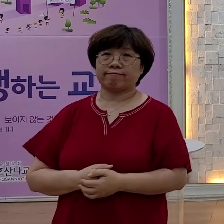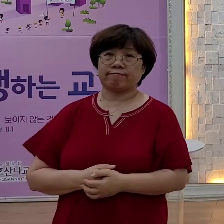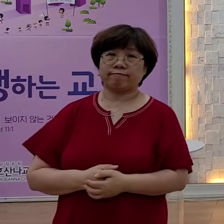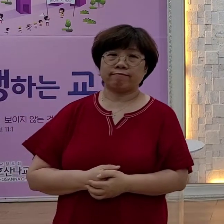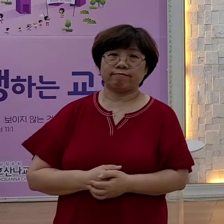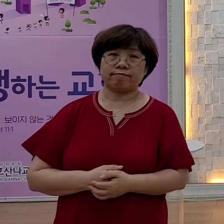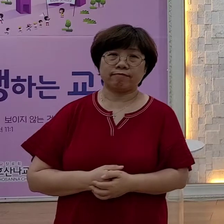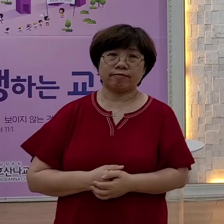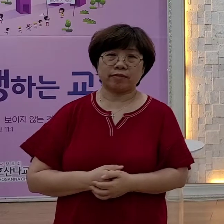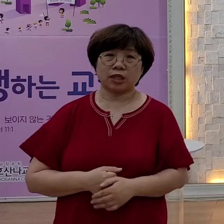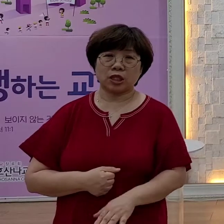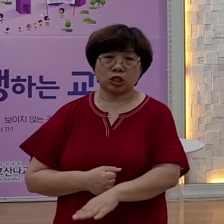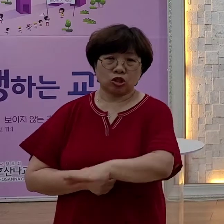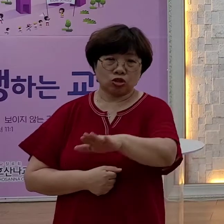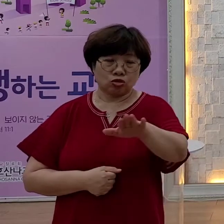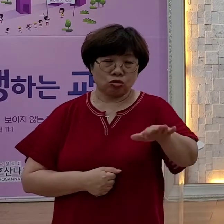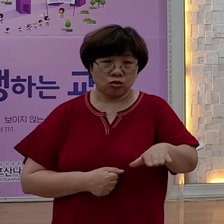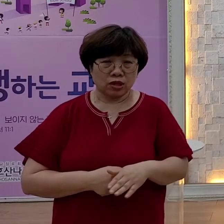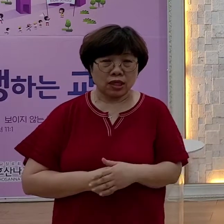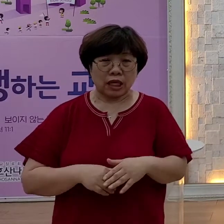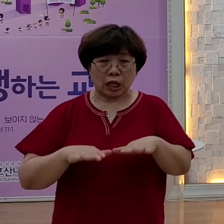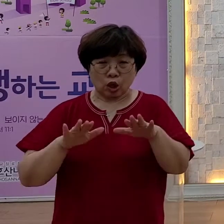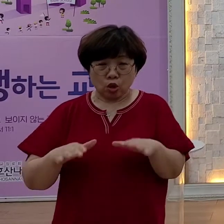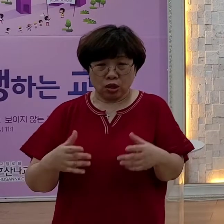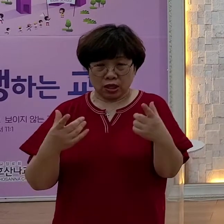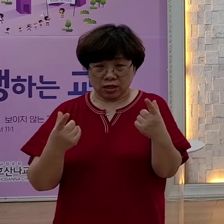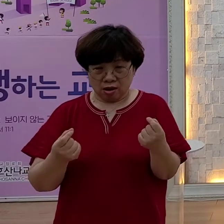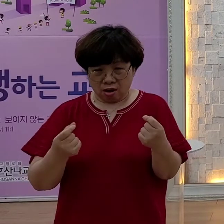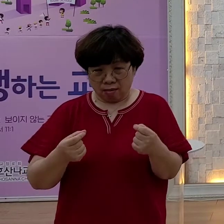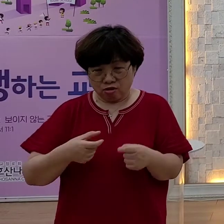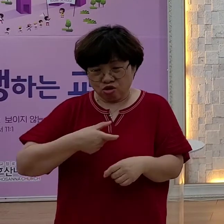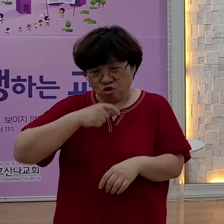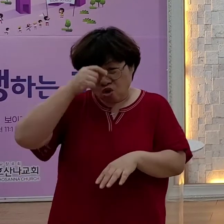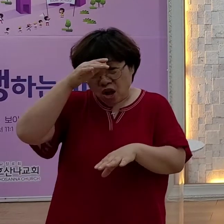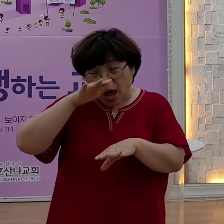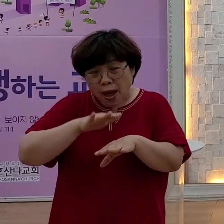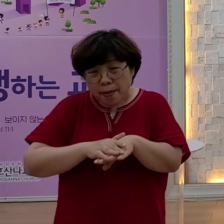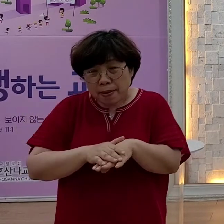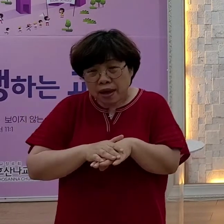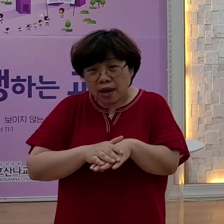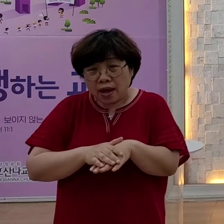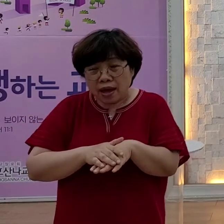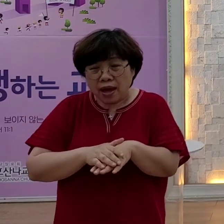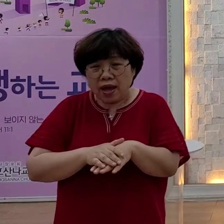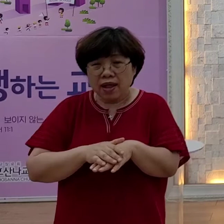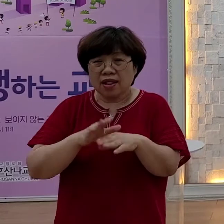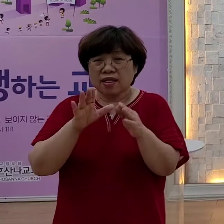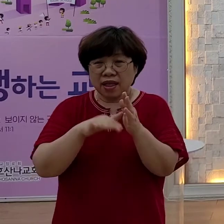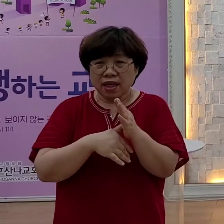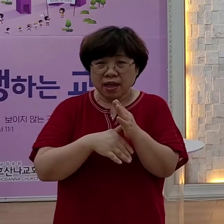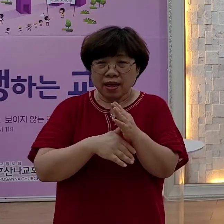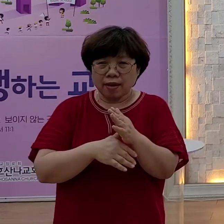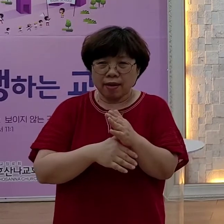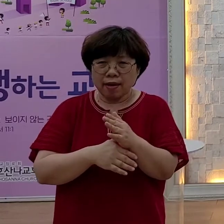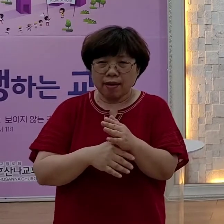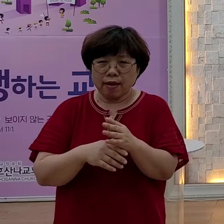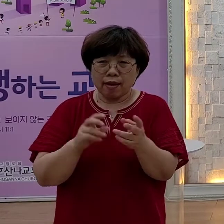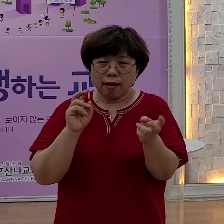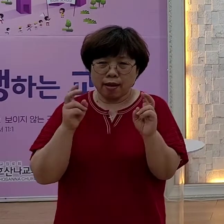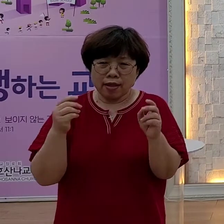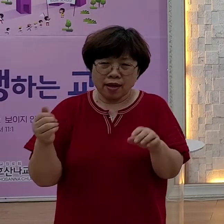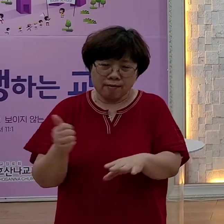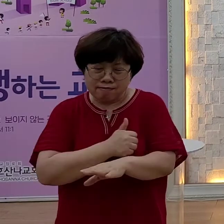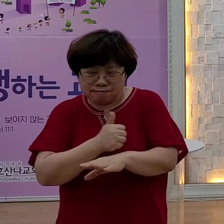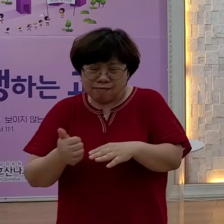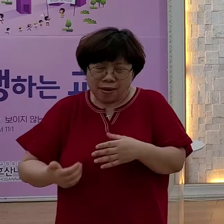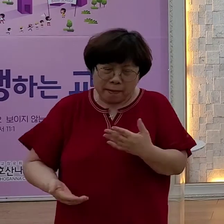그러니까 우리가 이제 오늘처럼 수요 예배 같은 경우는 직장 갔다 오고 막 이 생업에 바쁘다가 막 정말